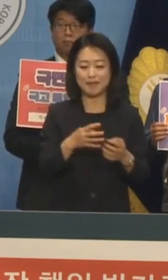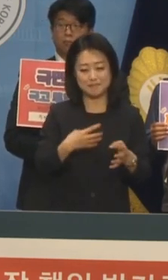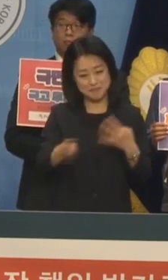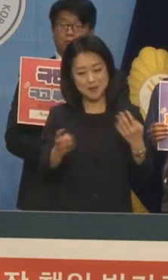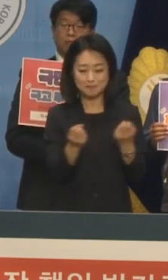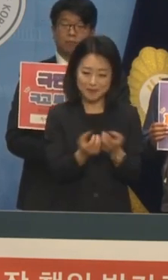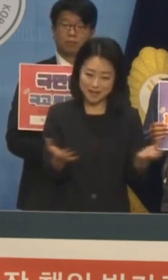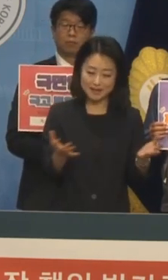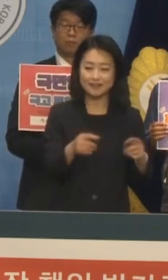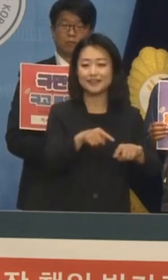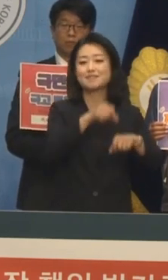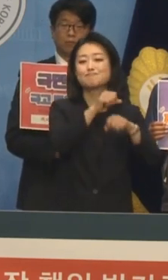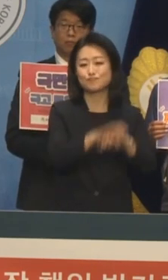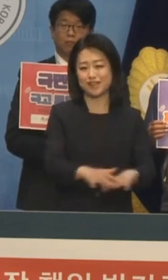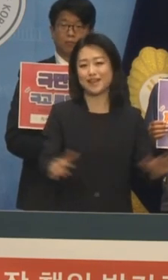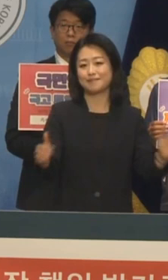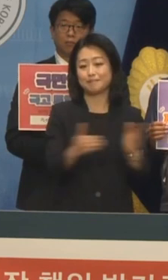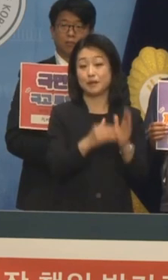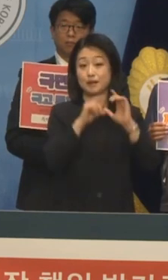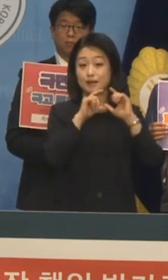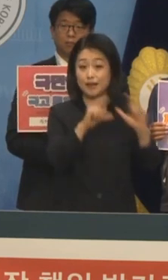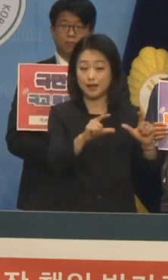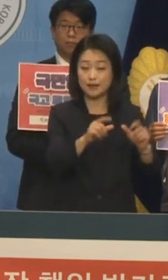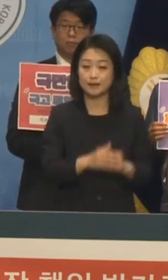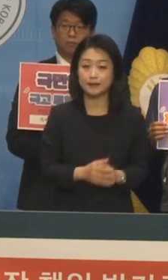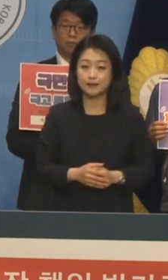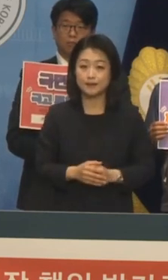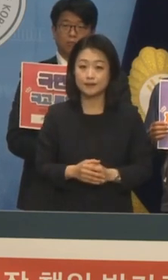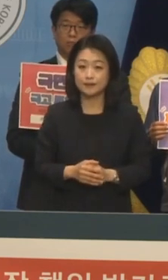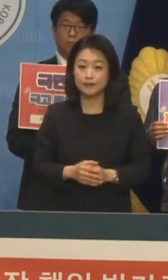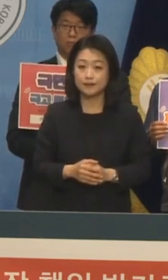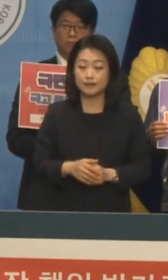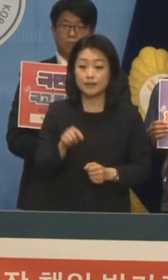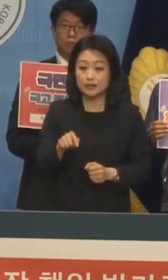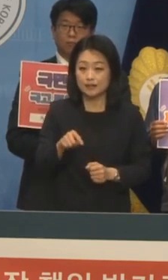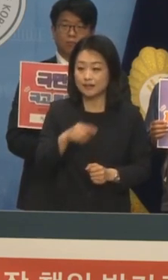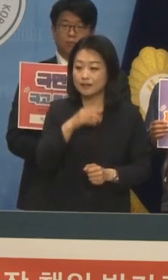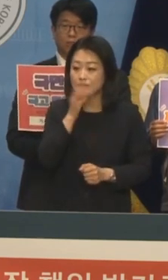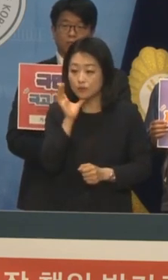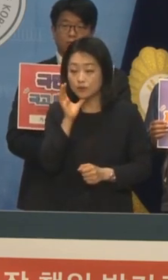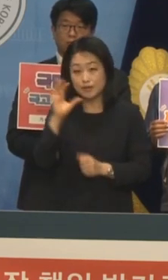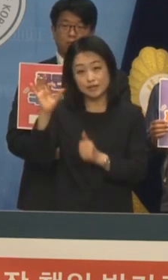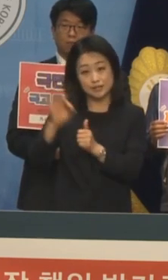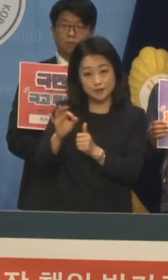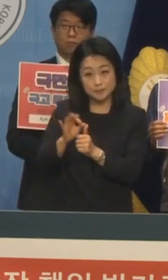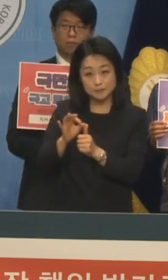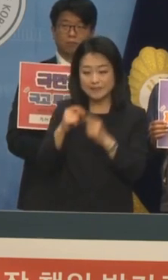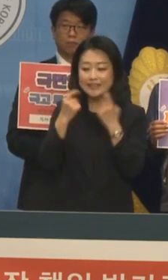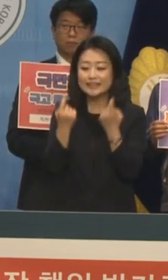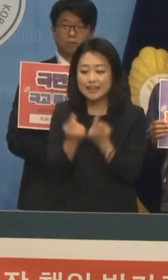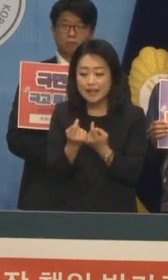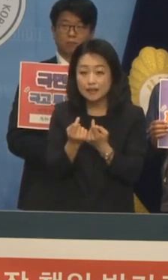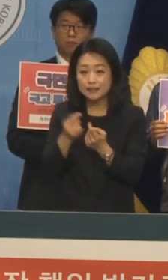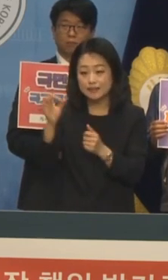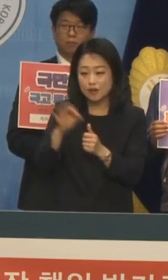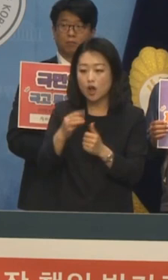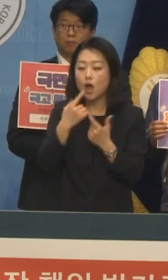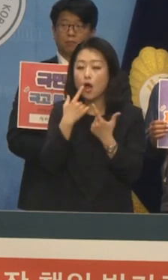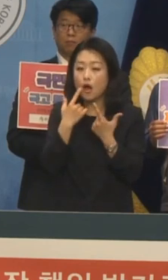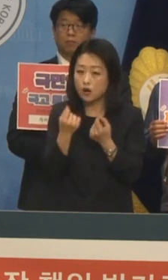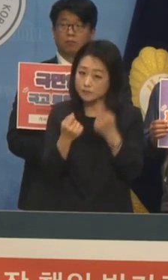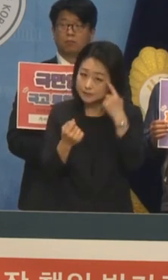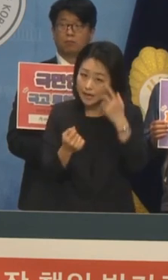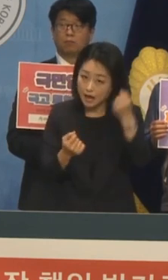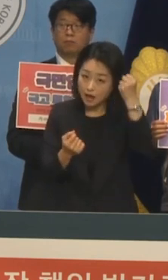여당의 속내는 청년들이 노후 공적 연금을 마치 개인연금 상품인 것처럼 보험 수리적으로만 접근해서